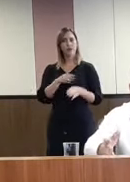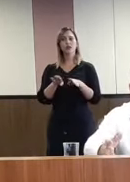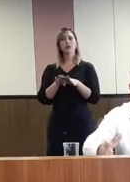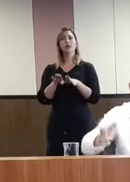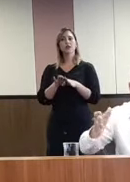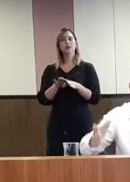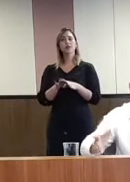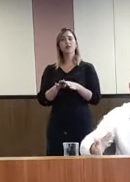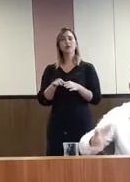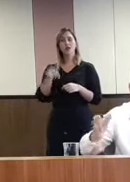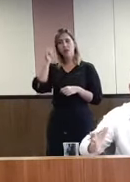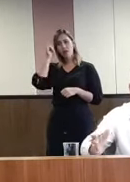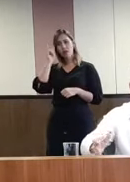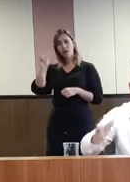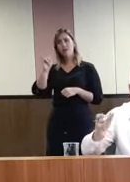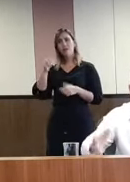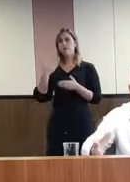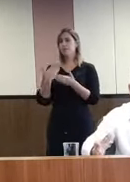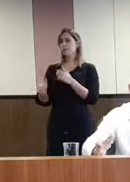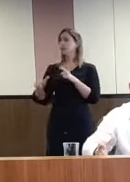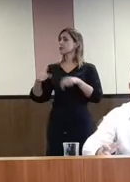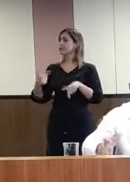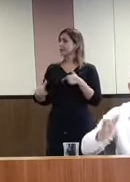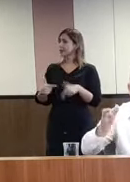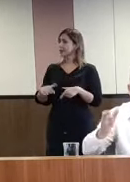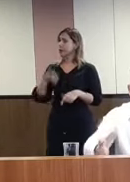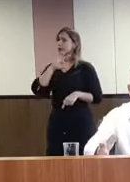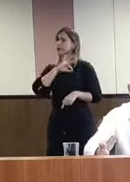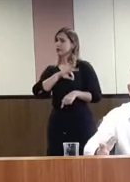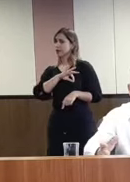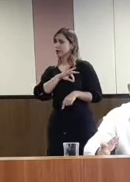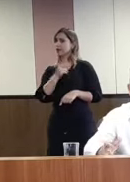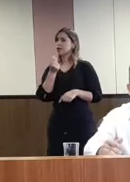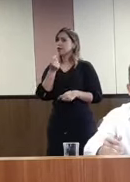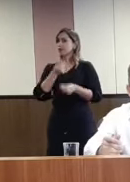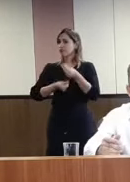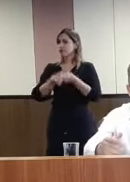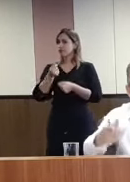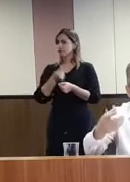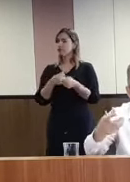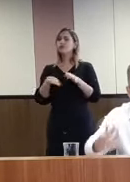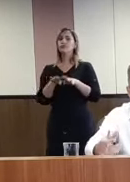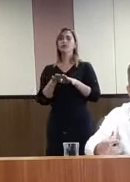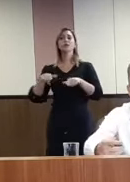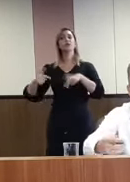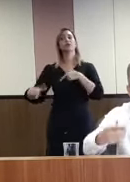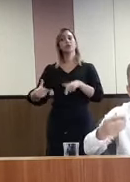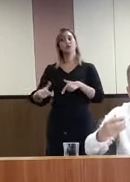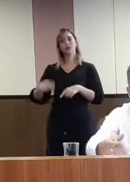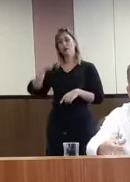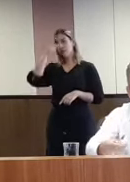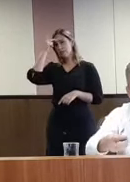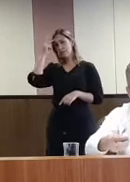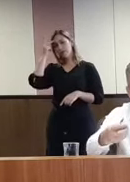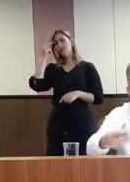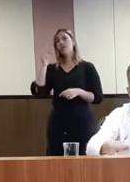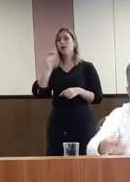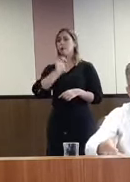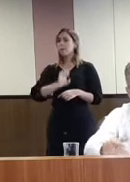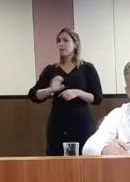não prejudique vidas, empregos, a economia de Mato Grosso e os trabalhadores, os micro e